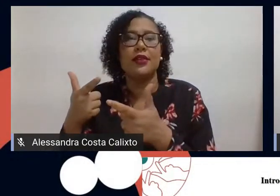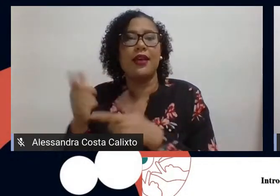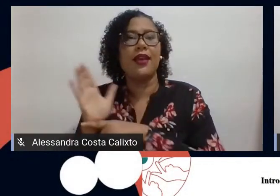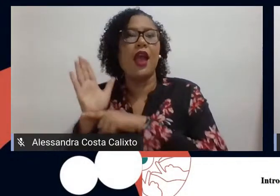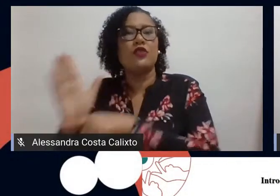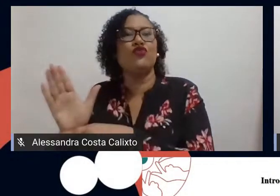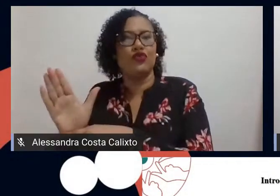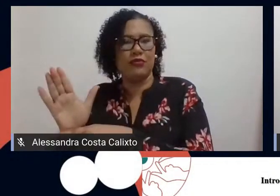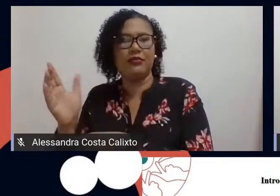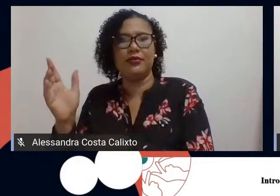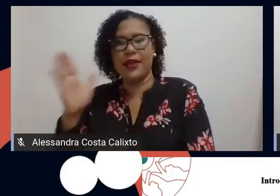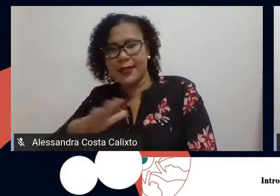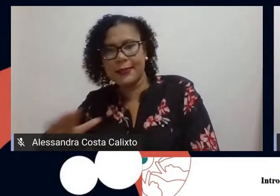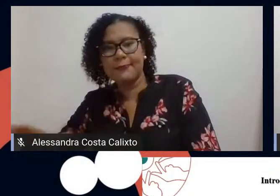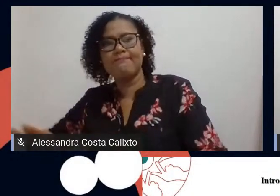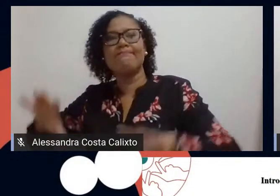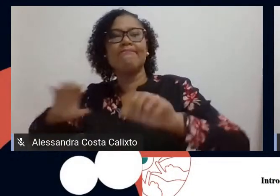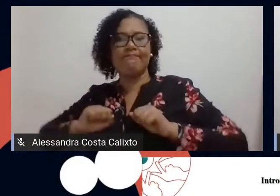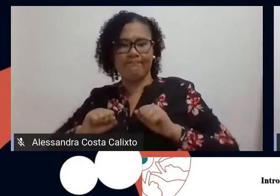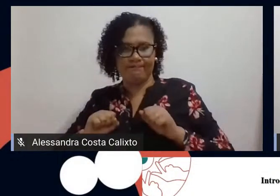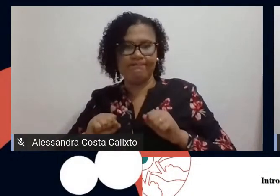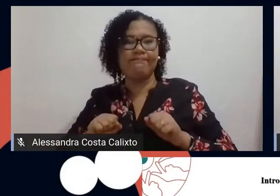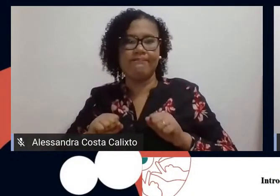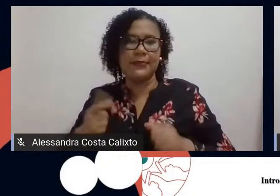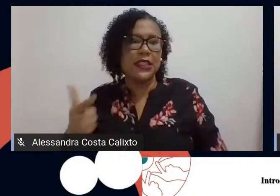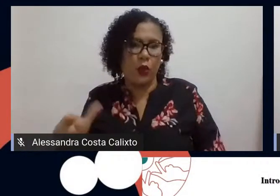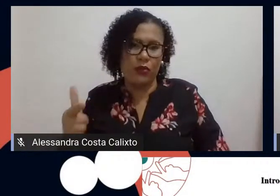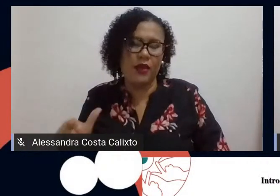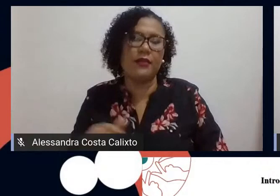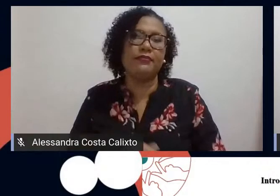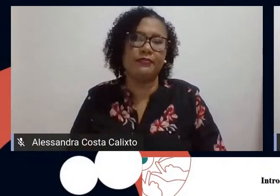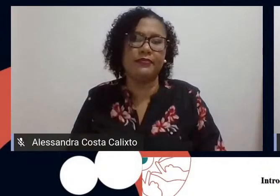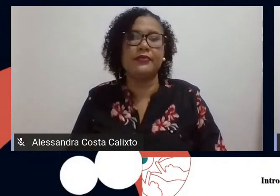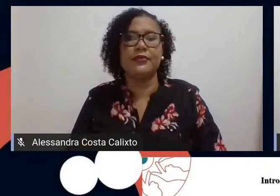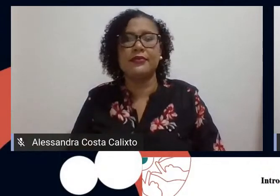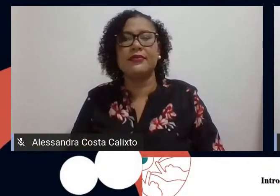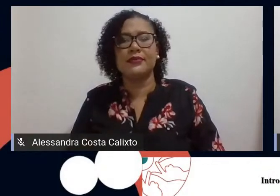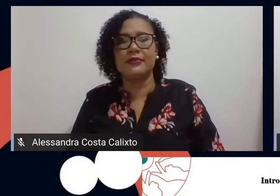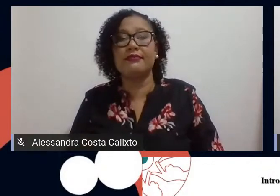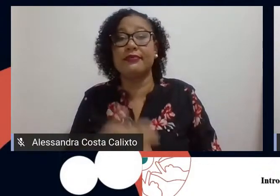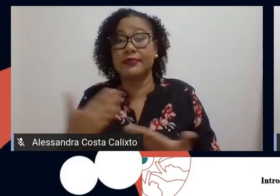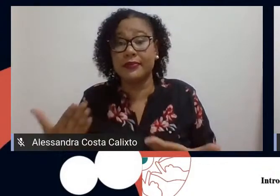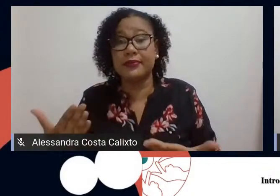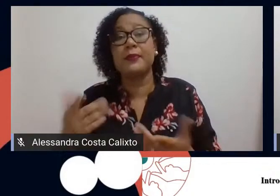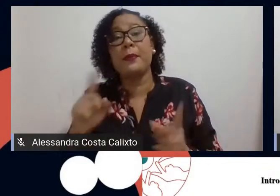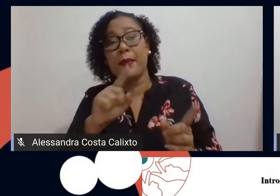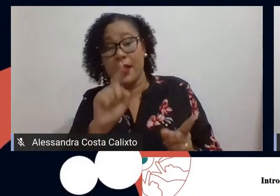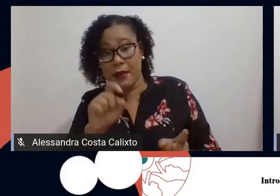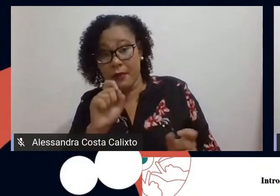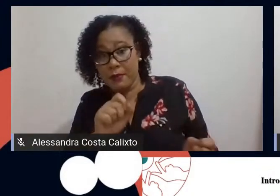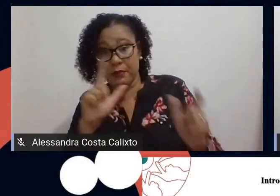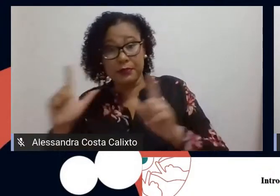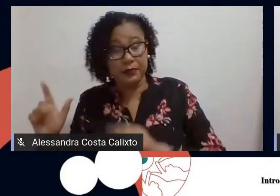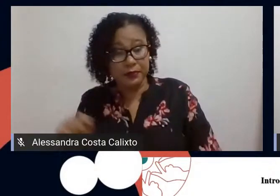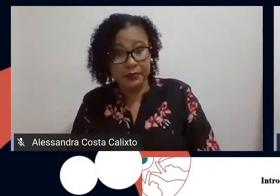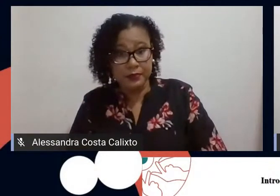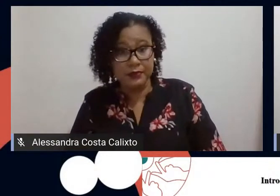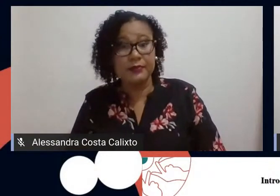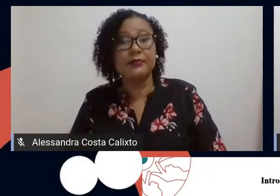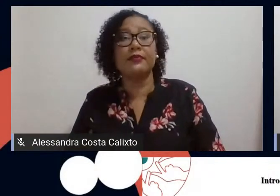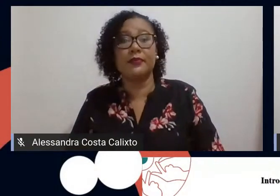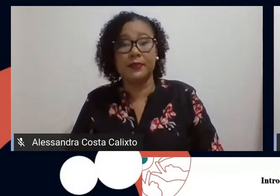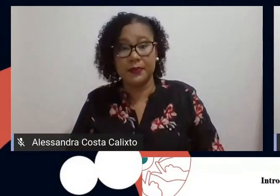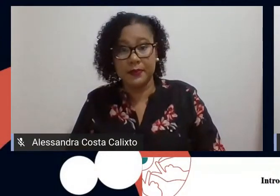reconhecimento da língua, nós não vimos ainda nenhum andamento com respeito ao processo de ajuda